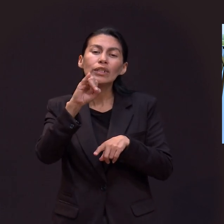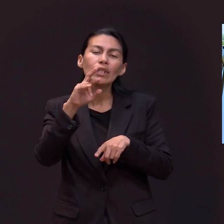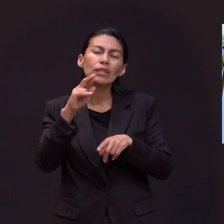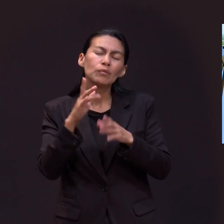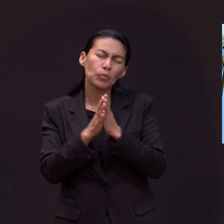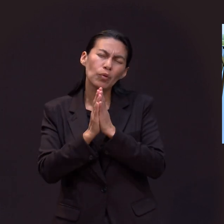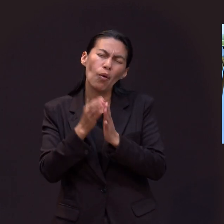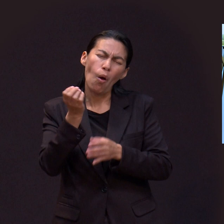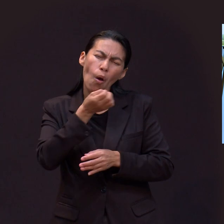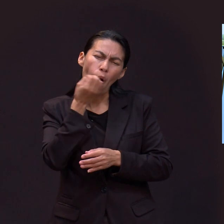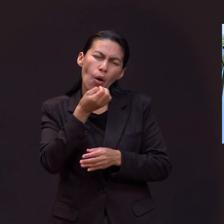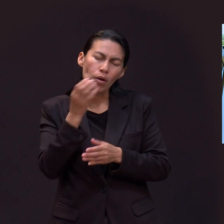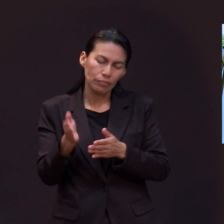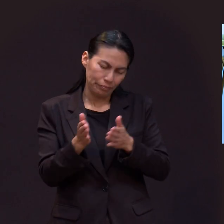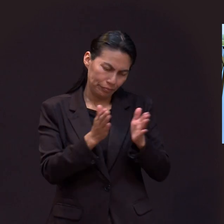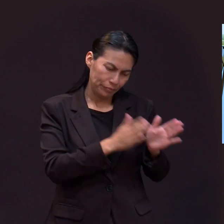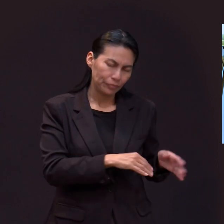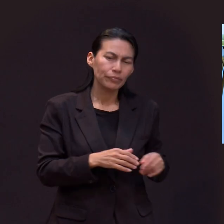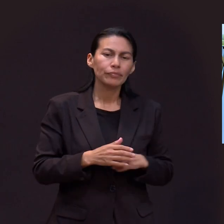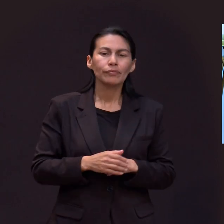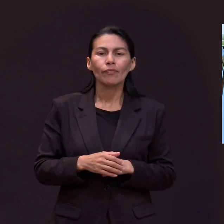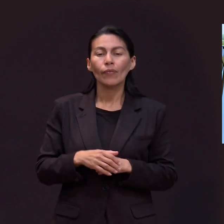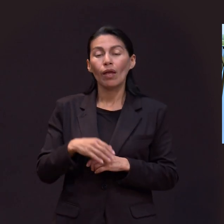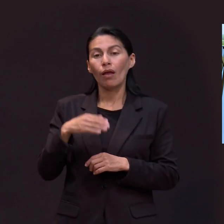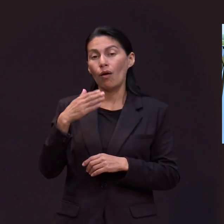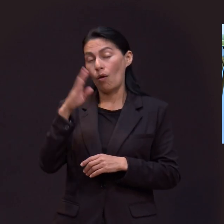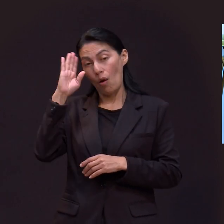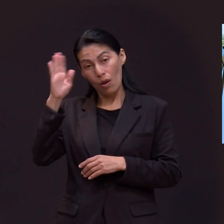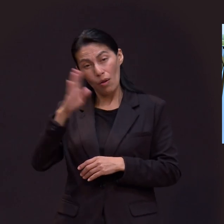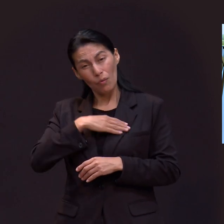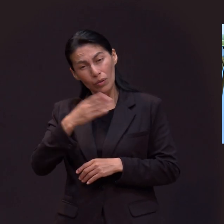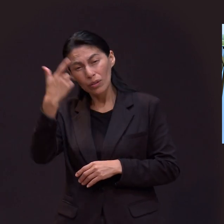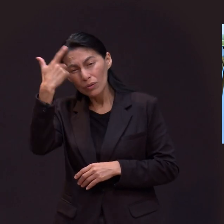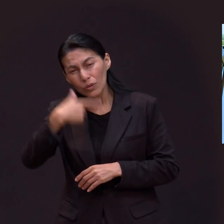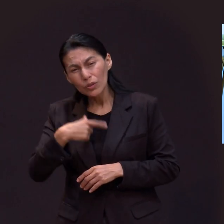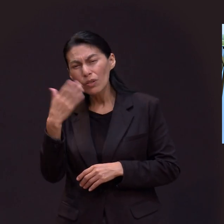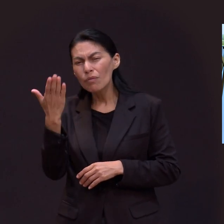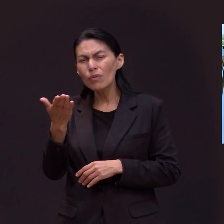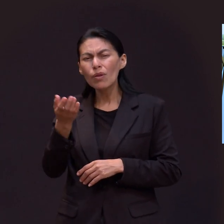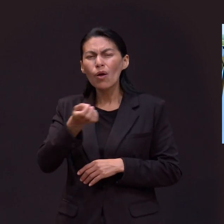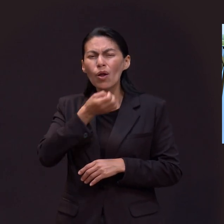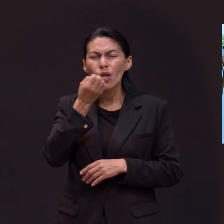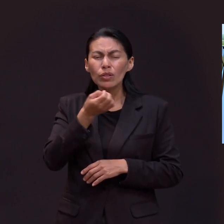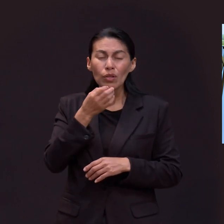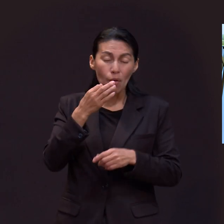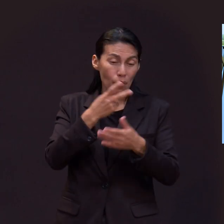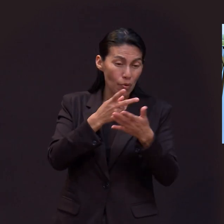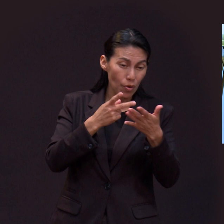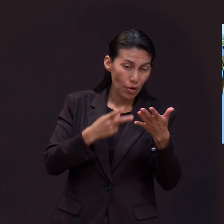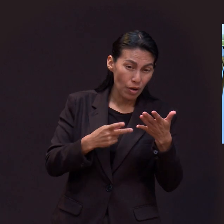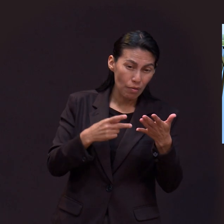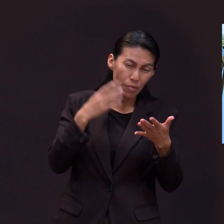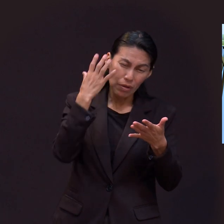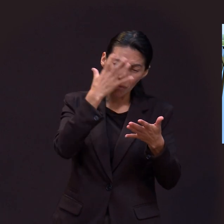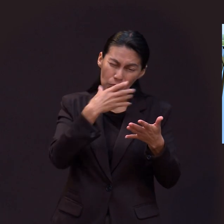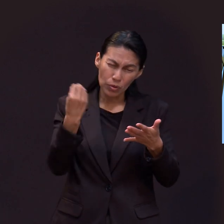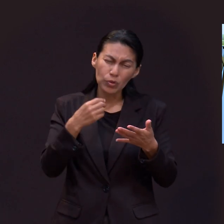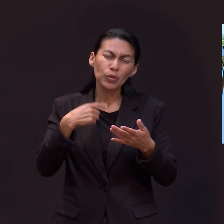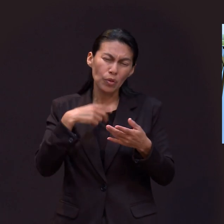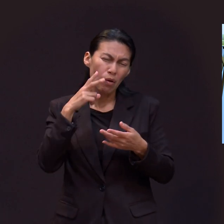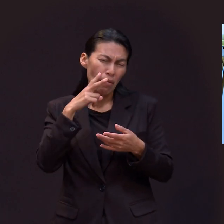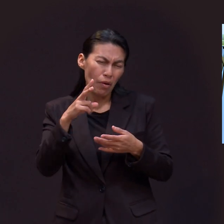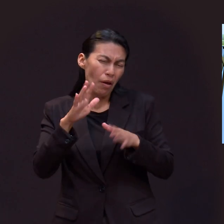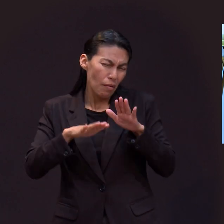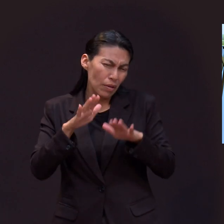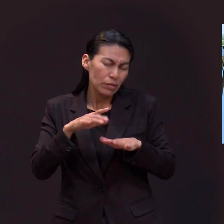son ya buenas noches a todos veo este programa y oración cuando mes y de hora de testimonio oración cuando